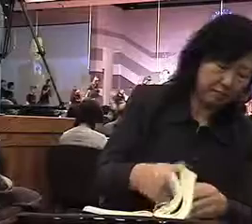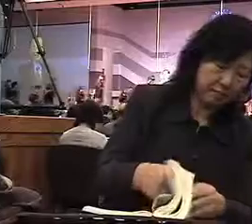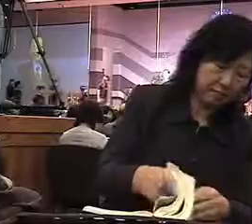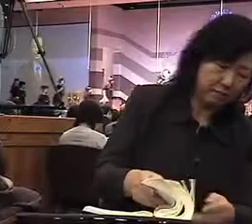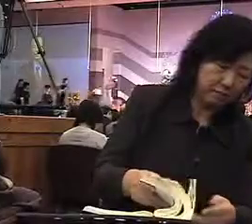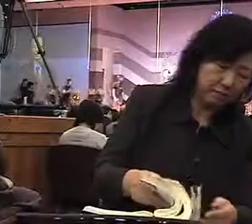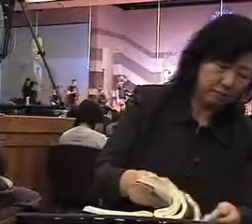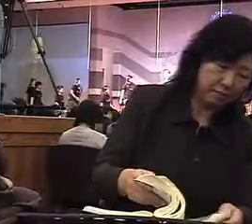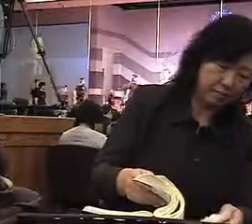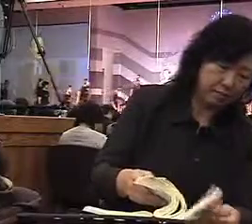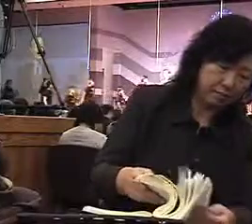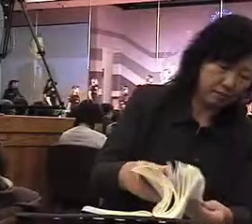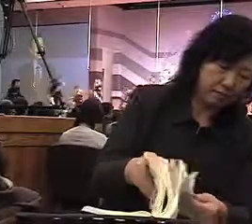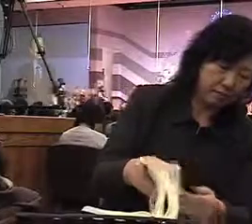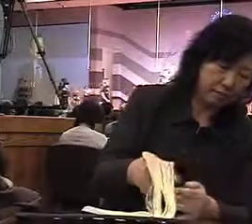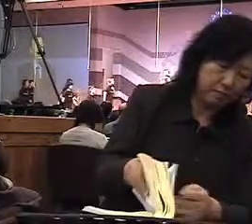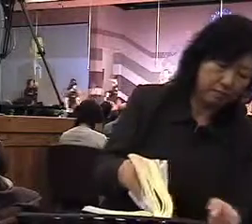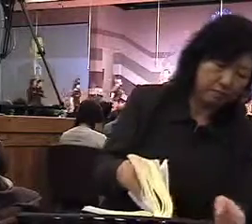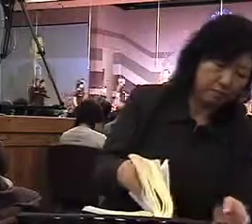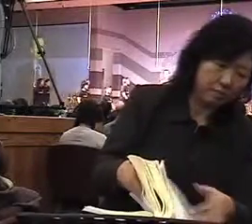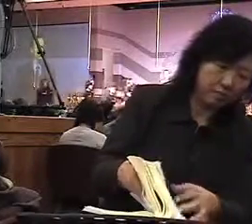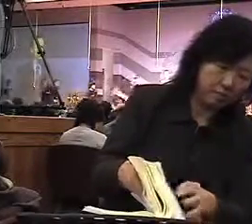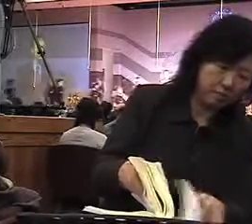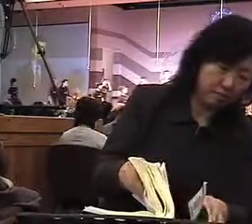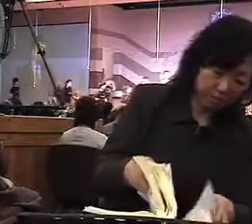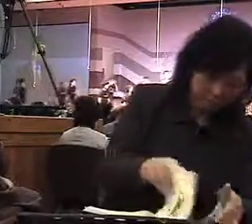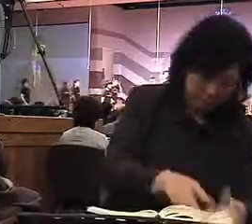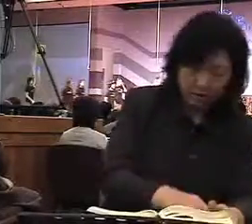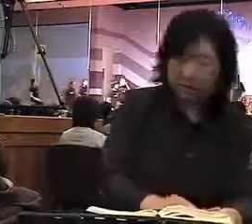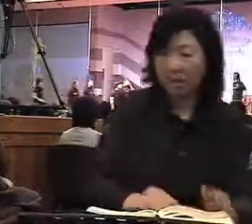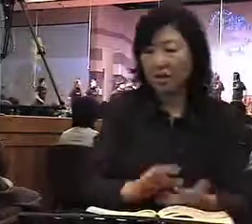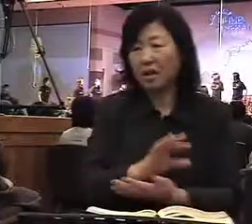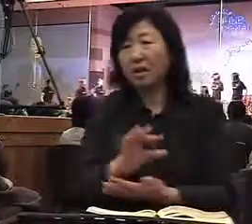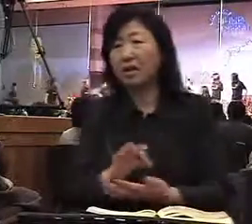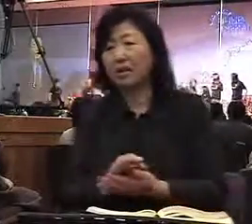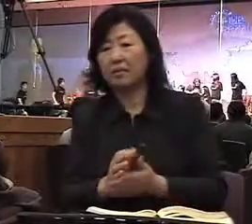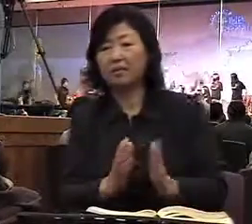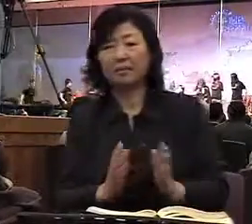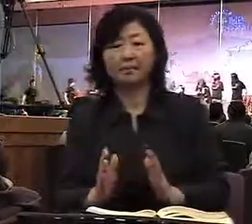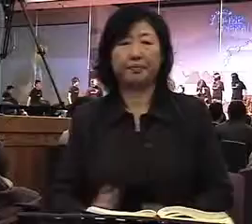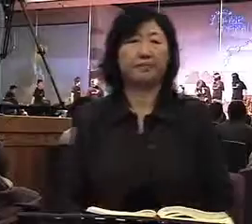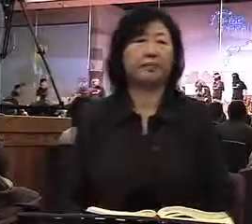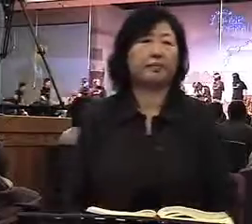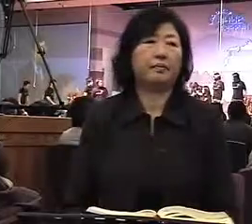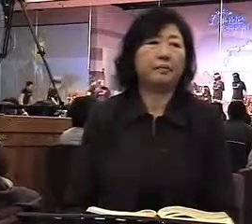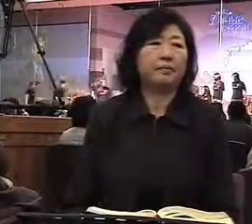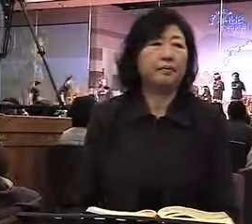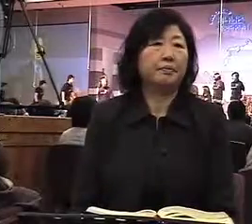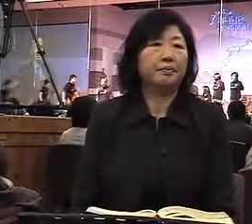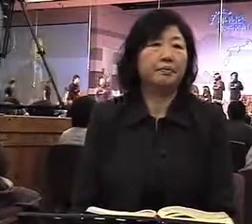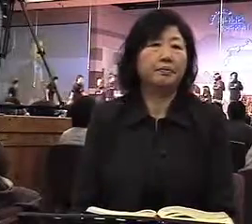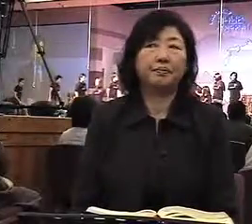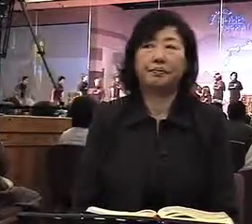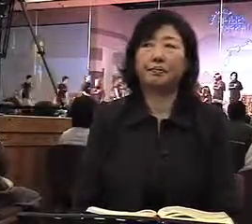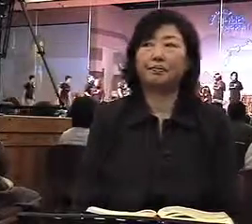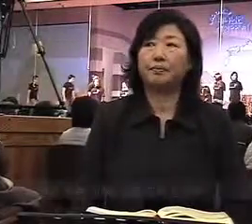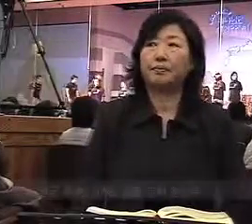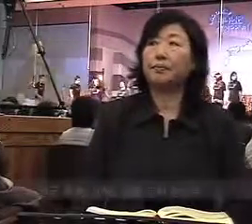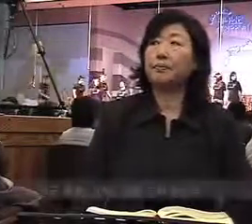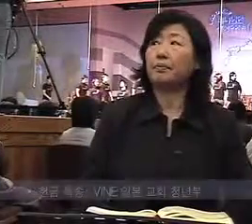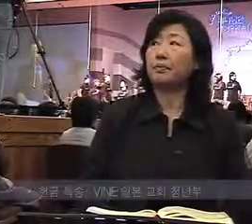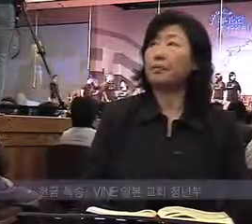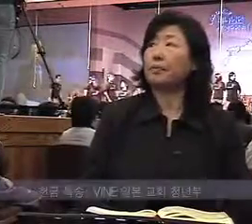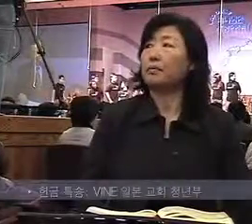새벽을 향해 나가야 되겠죠. 이 시간 우리의 헌금을 가지고 하나님께 예배드리고 영광 드리는 시간입니다. 오늘